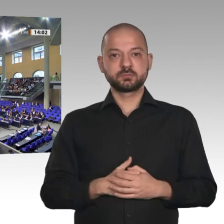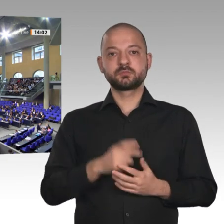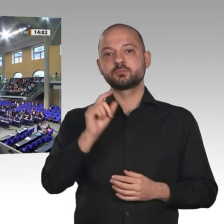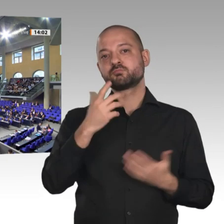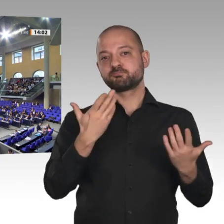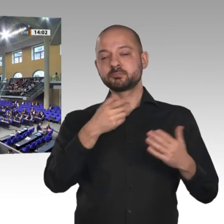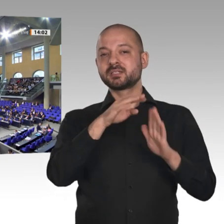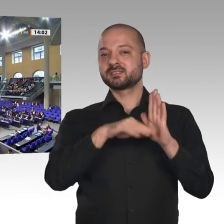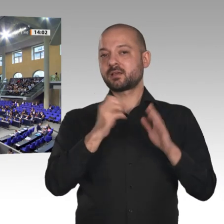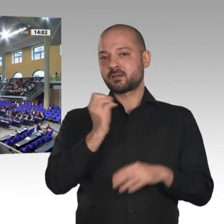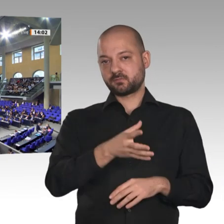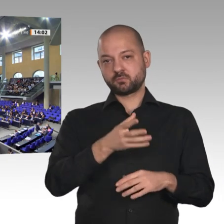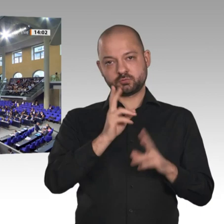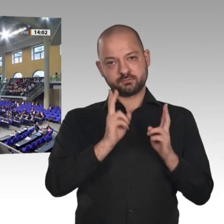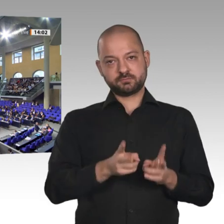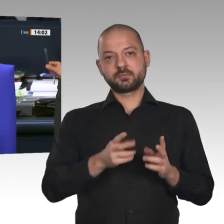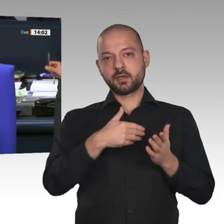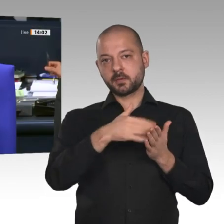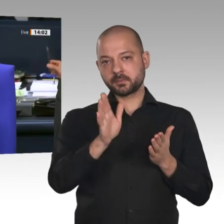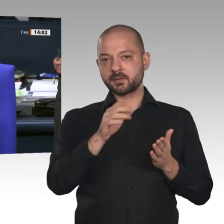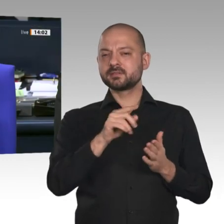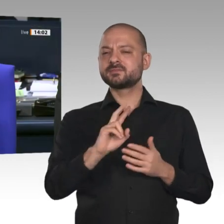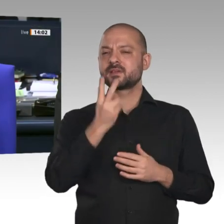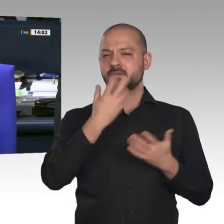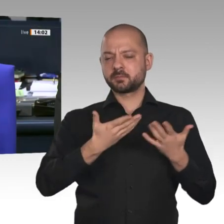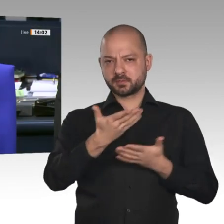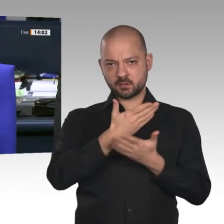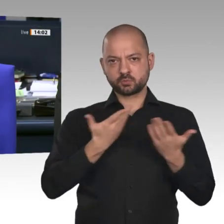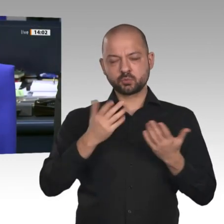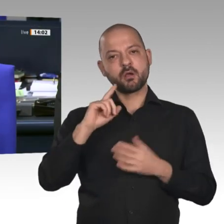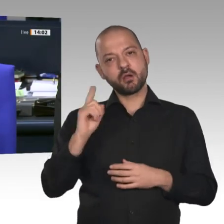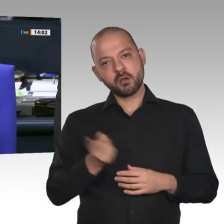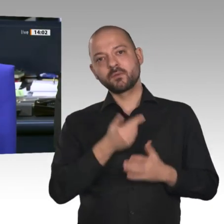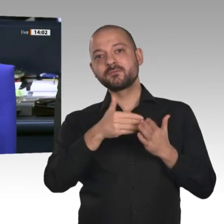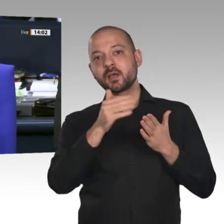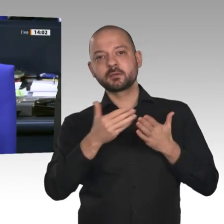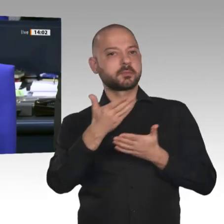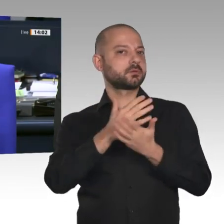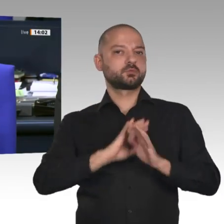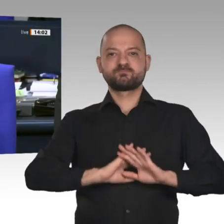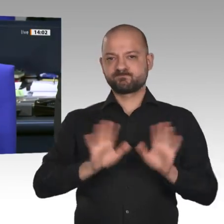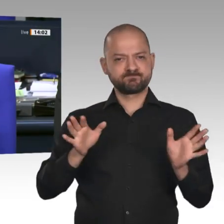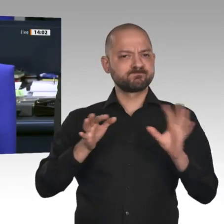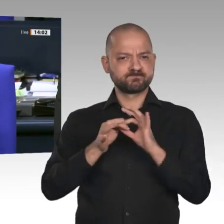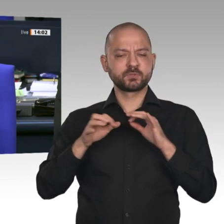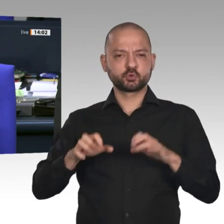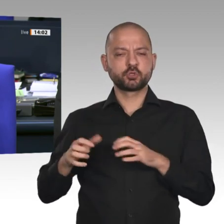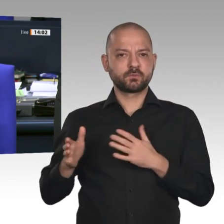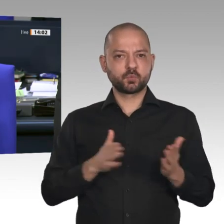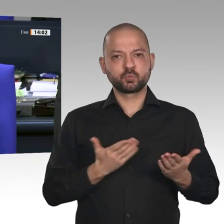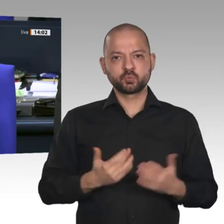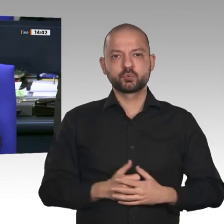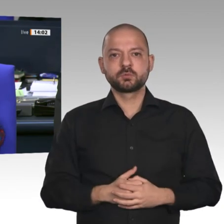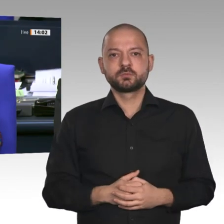Wer enthält sich? Niemand. Der Gesetzentwurf ist in zweiter Beratung abgelehnt. Damit entfällt nach